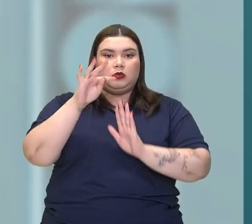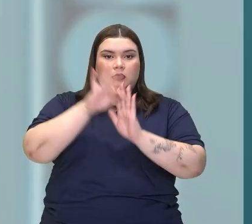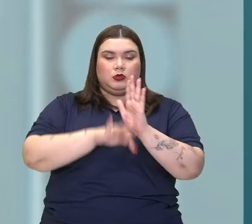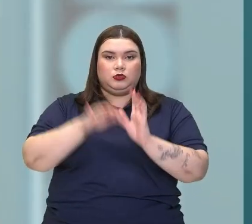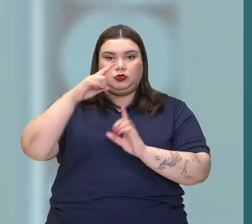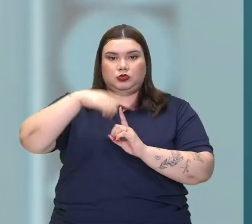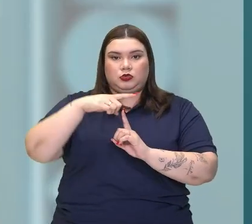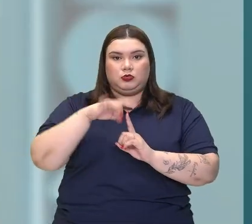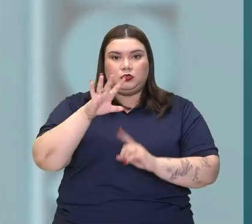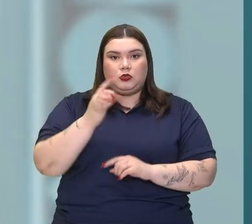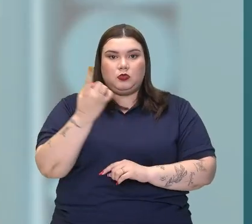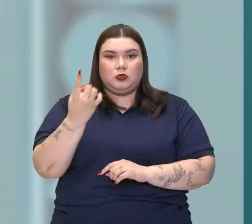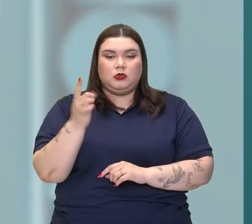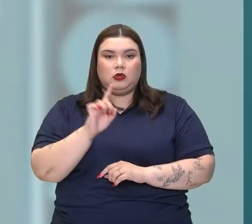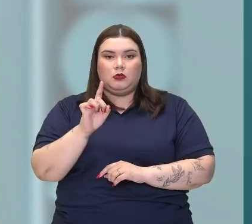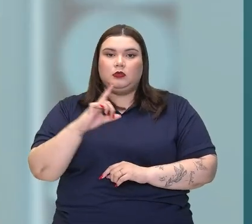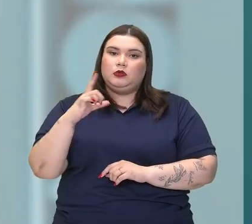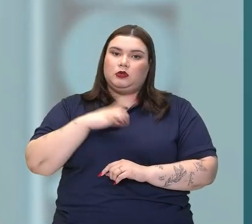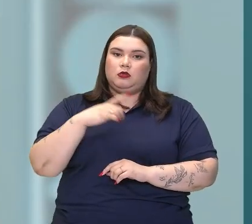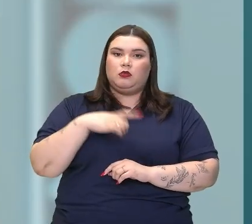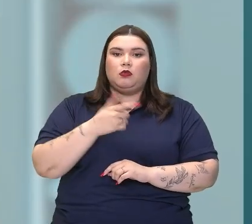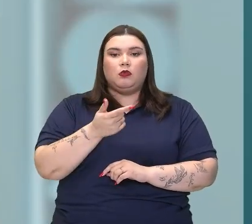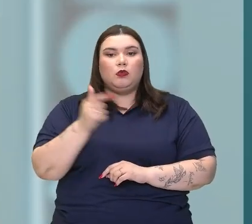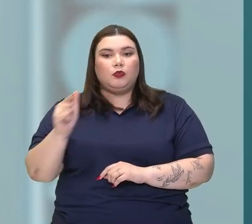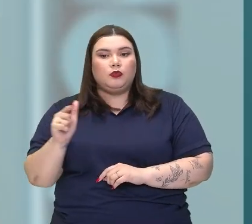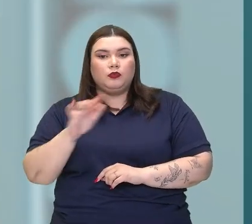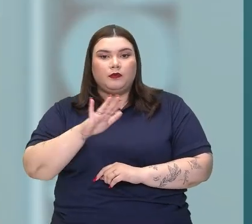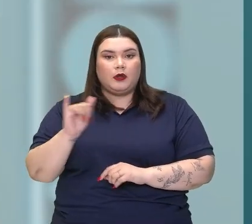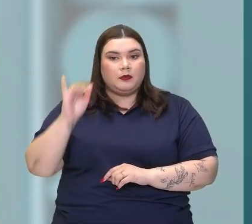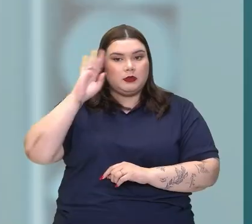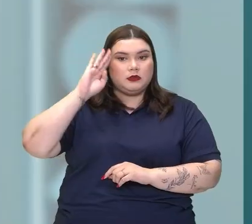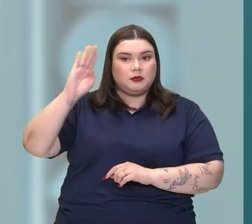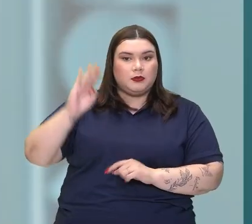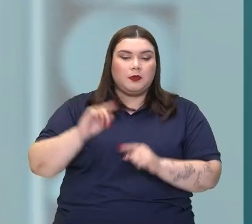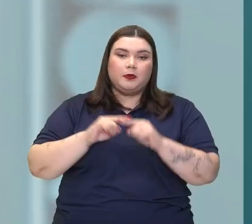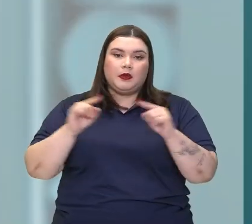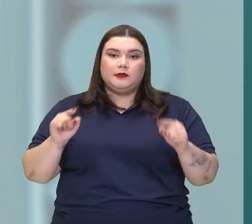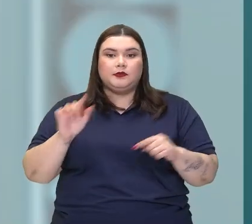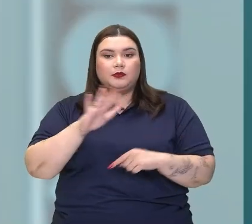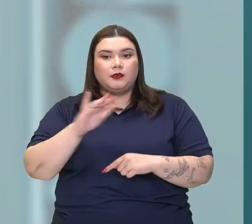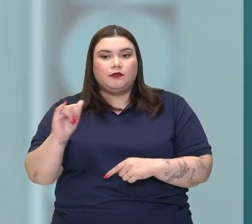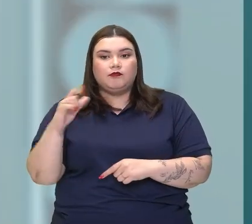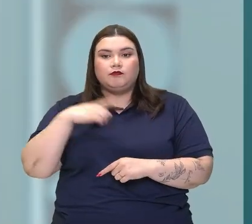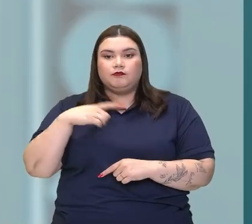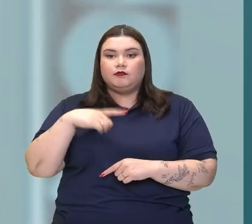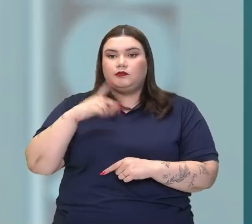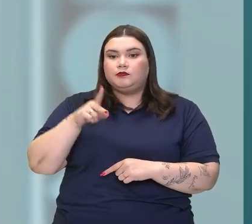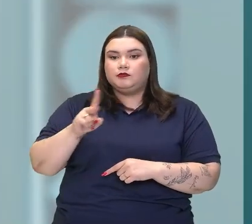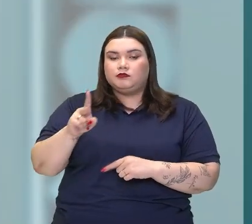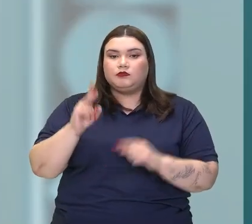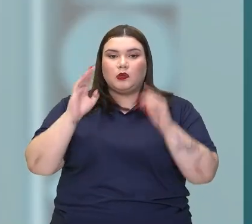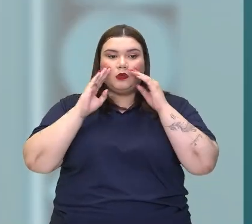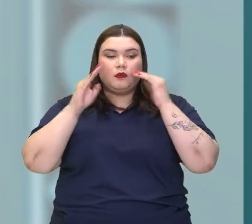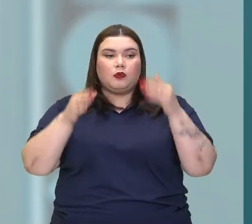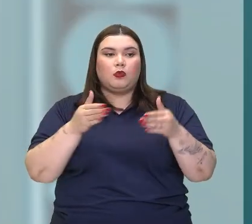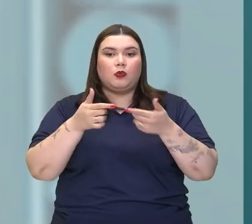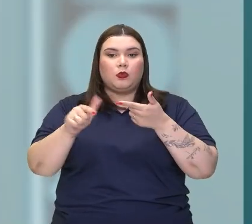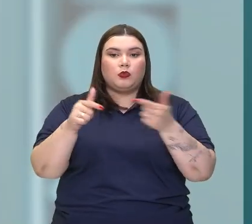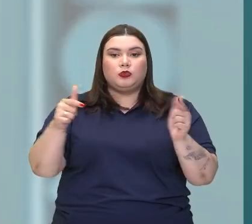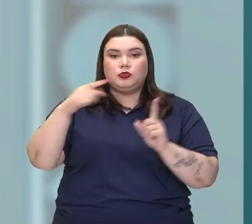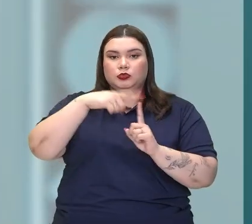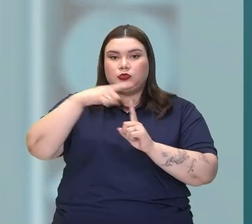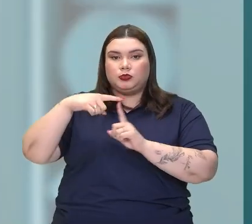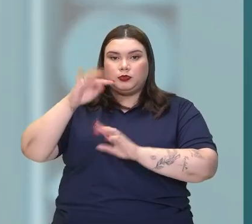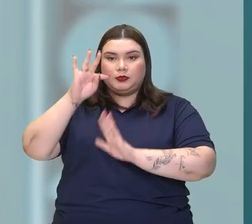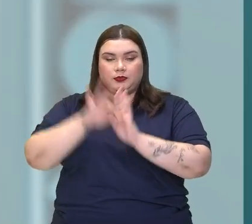tipo textual ali. Vai existir um que vai predominar, mas ele vai estar sempre conversando com outros tipos textuais, tá